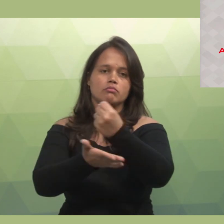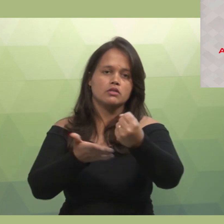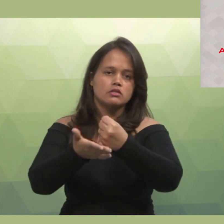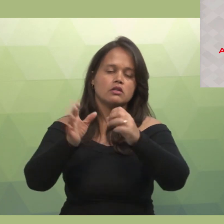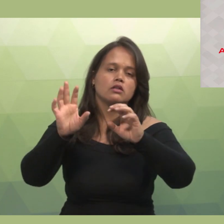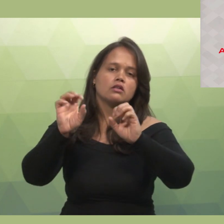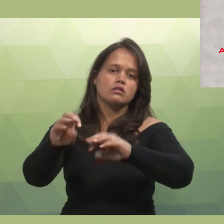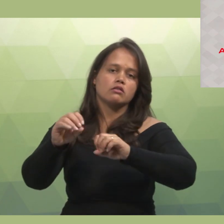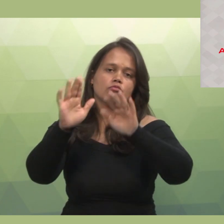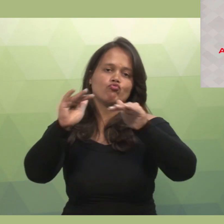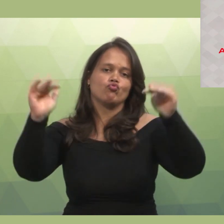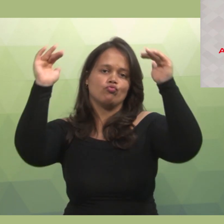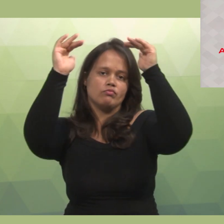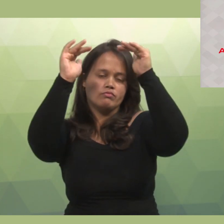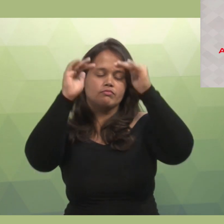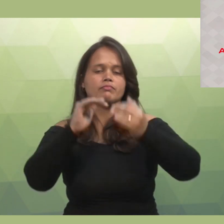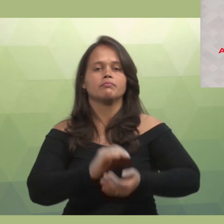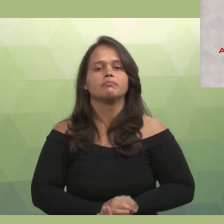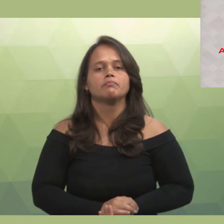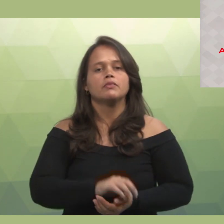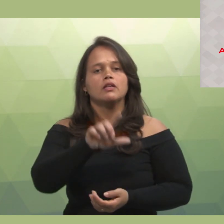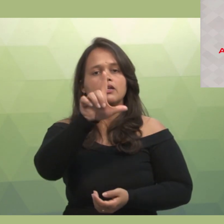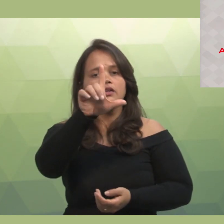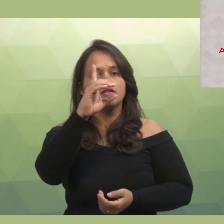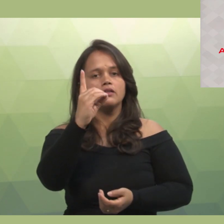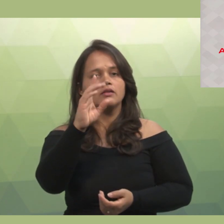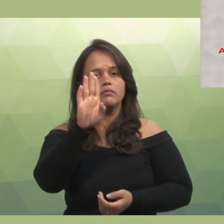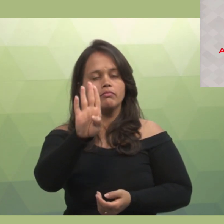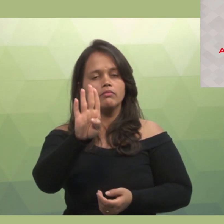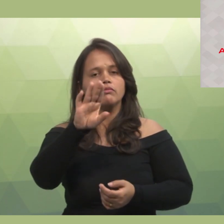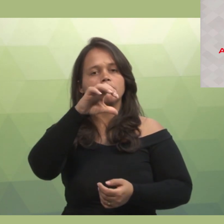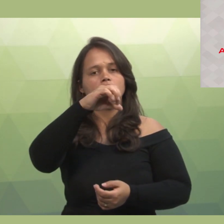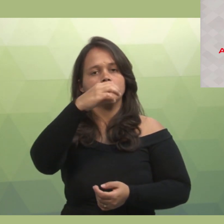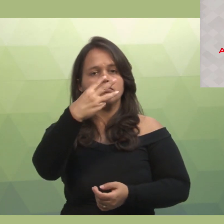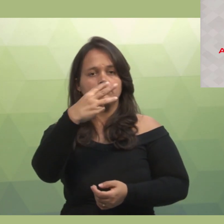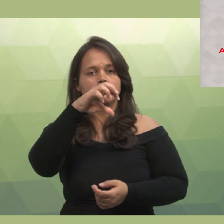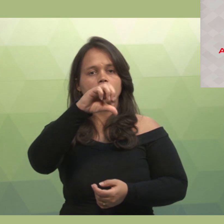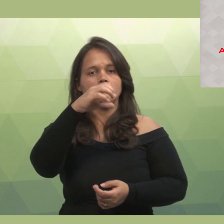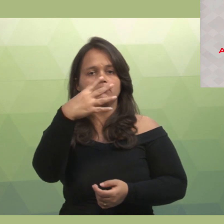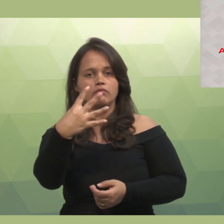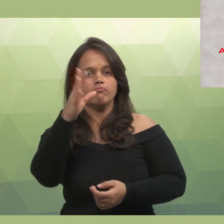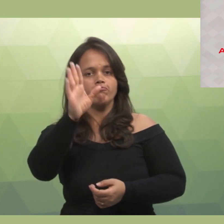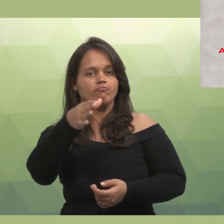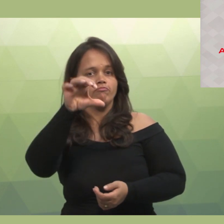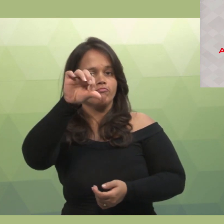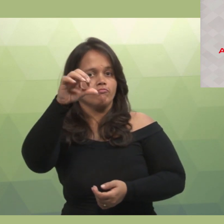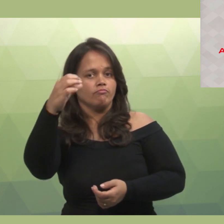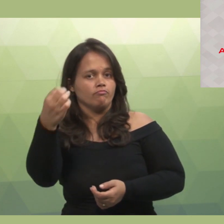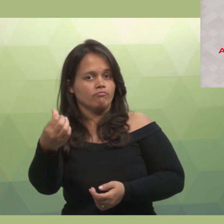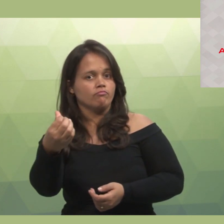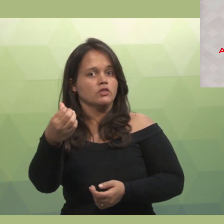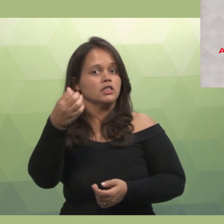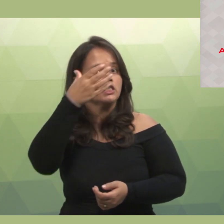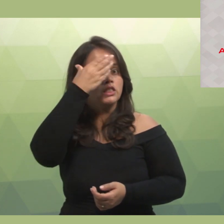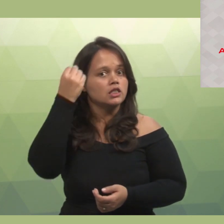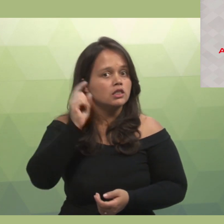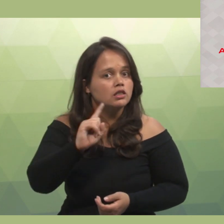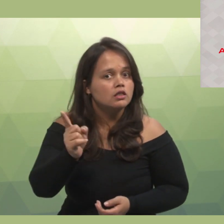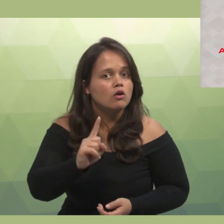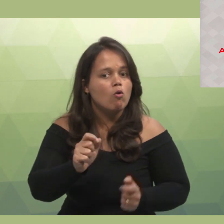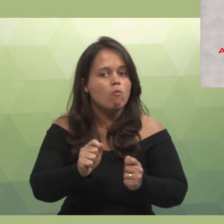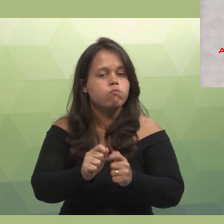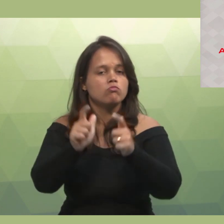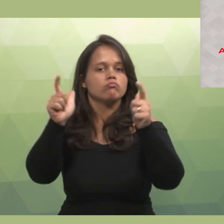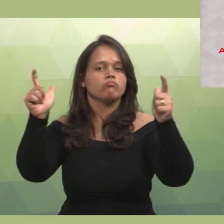trata da educação básica e da educação superior. A LDB 93/94 de 96, não